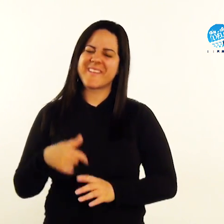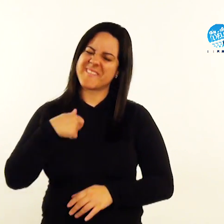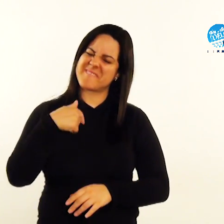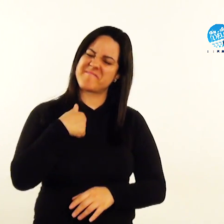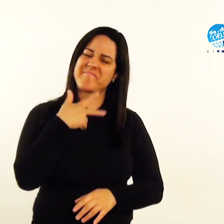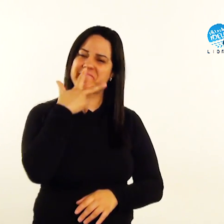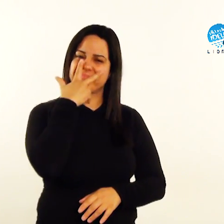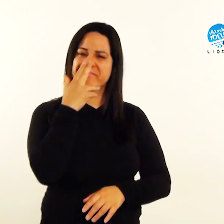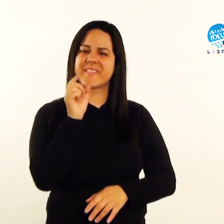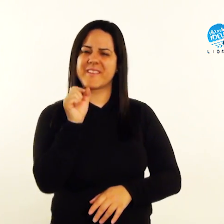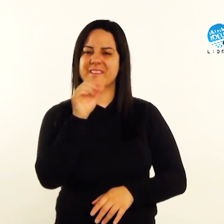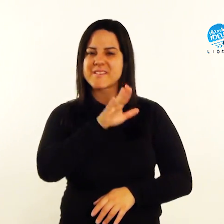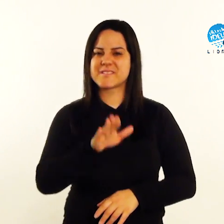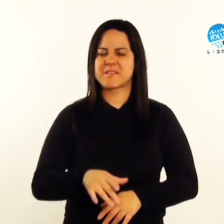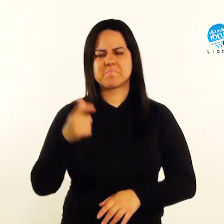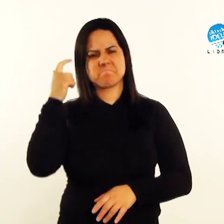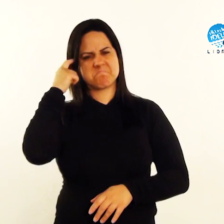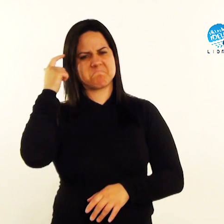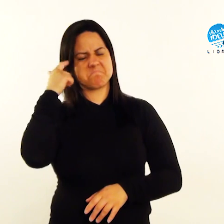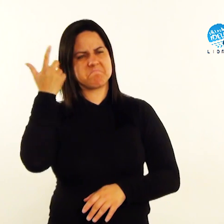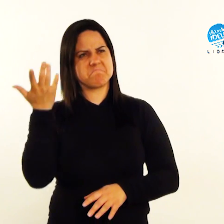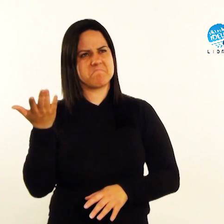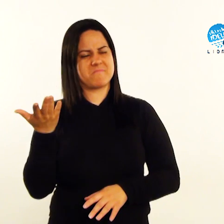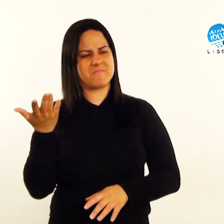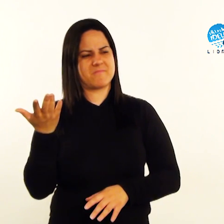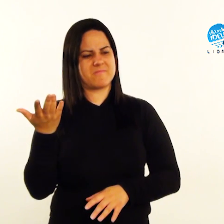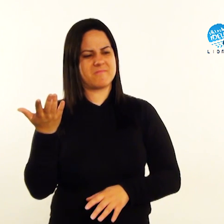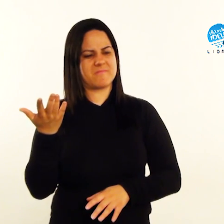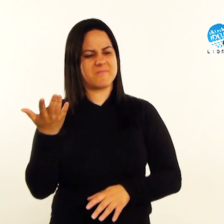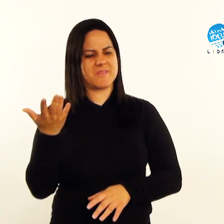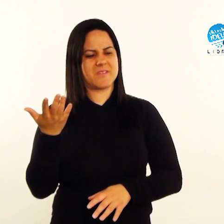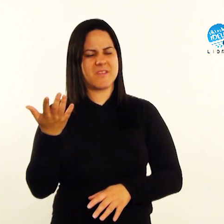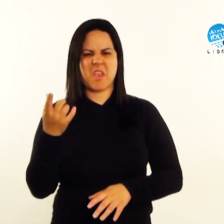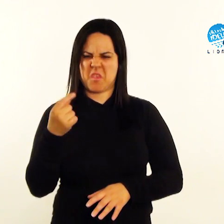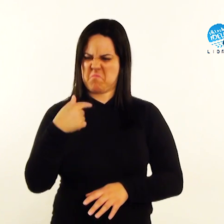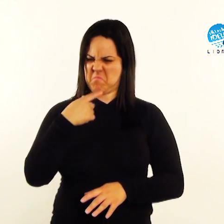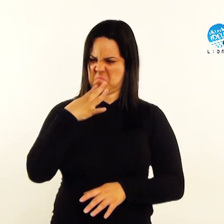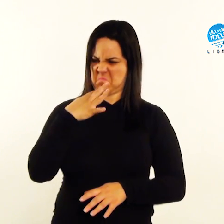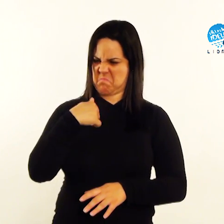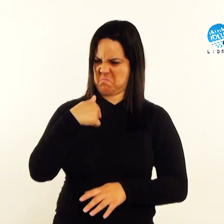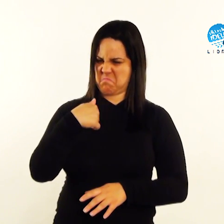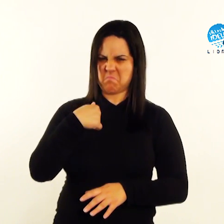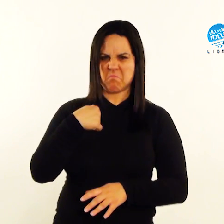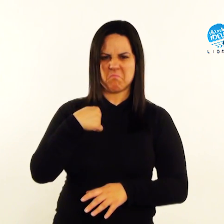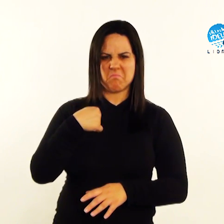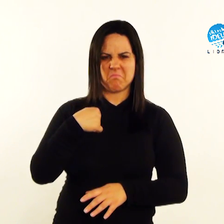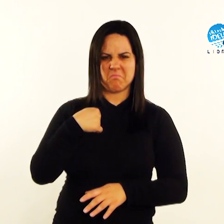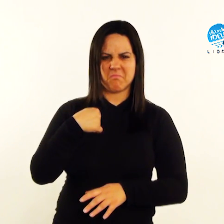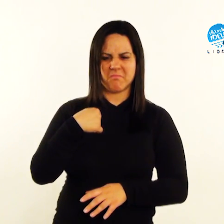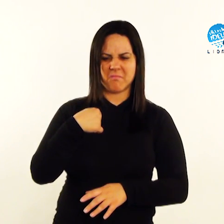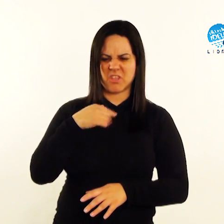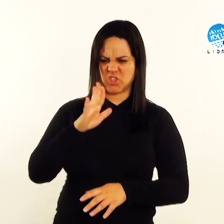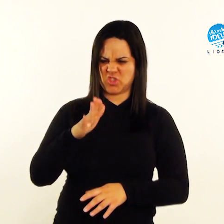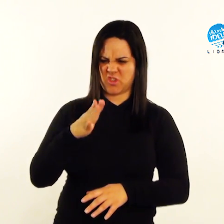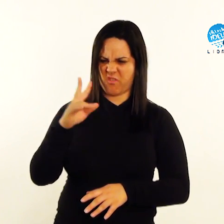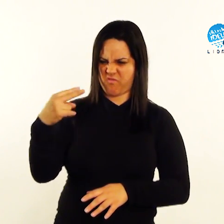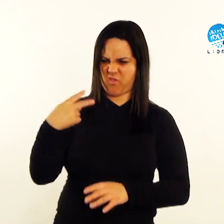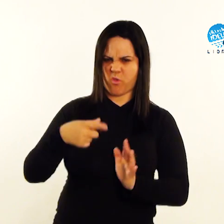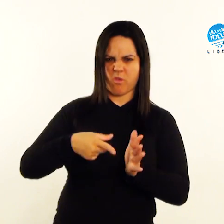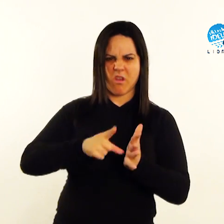Eu acho que Zaqueu ficou pensando assim: ele me conhece? Já me viu em algum